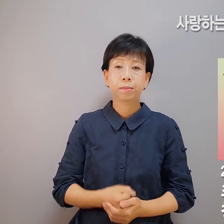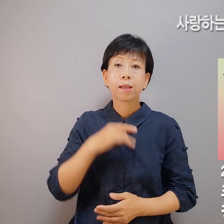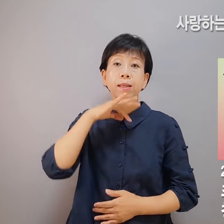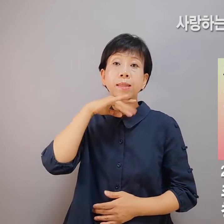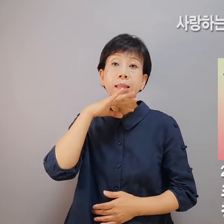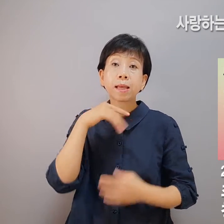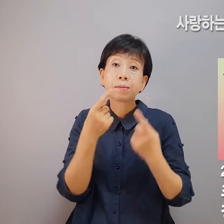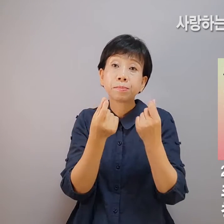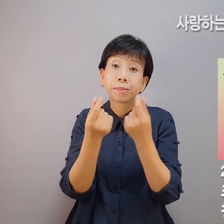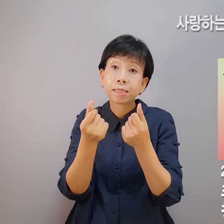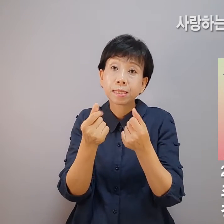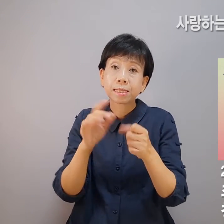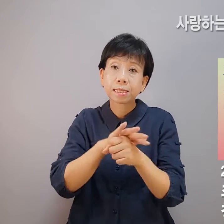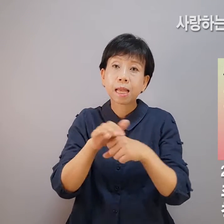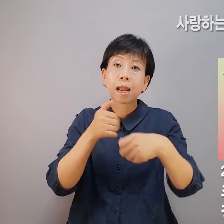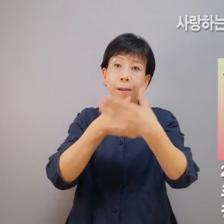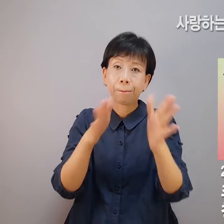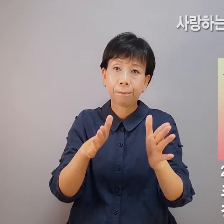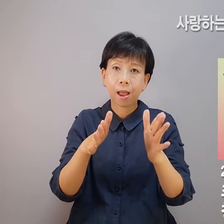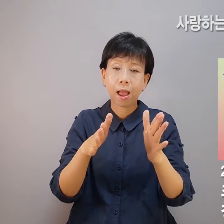또래사랑방 보강 및 신설합니다.